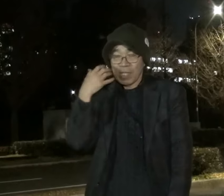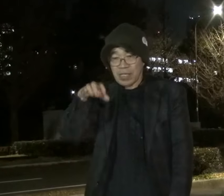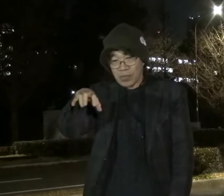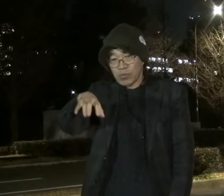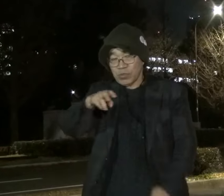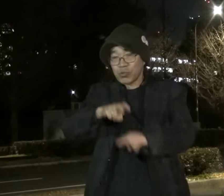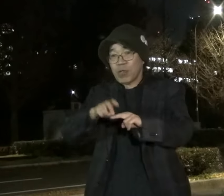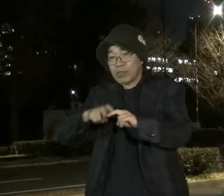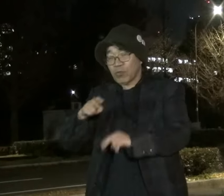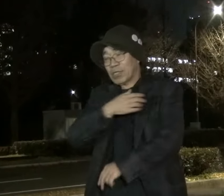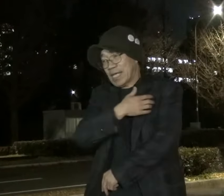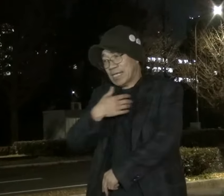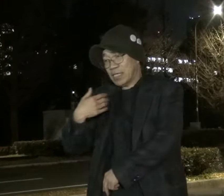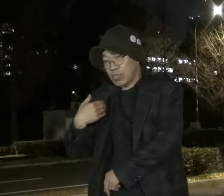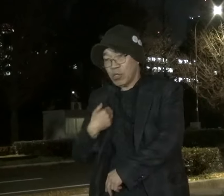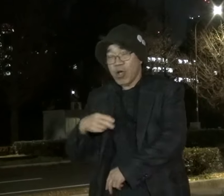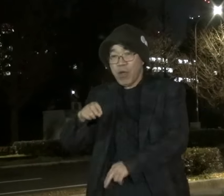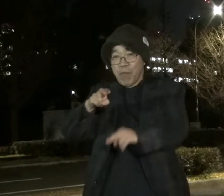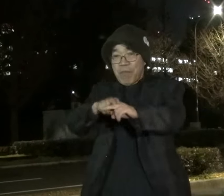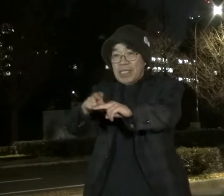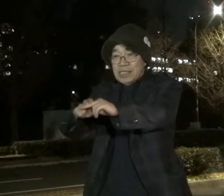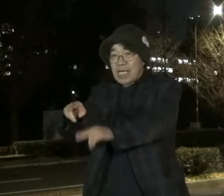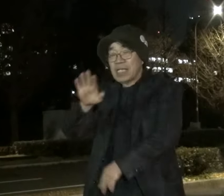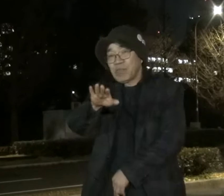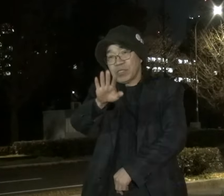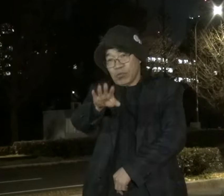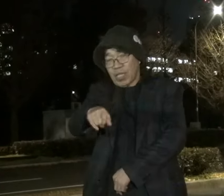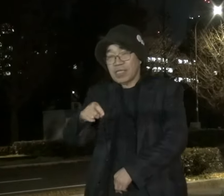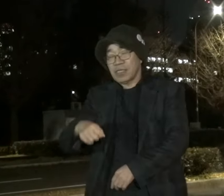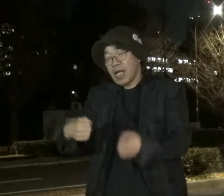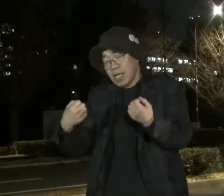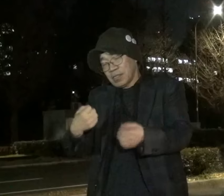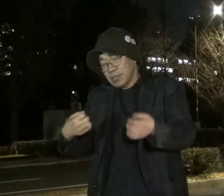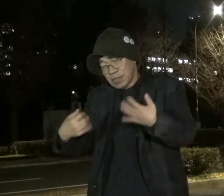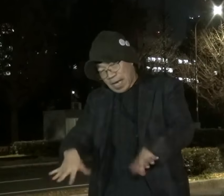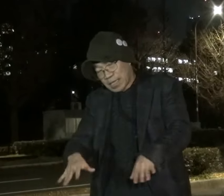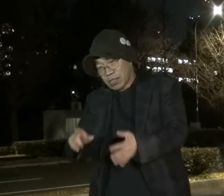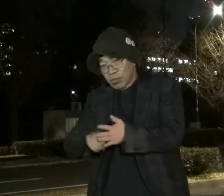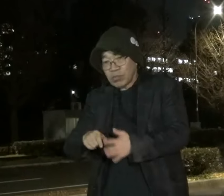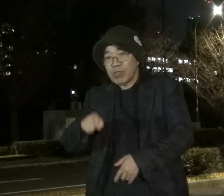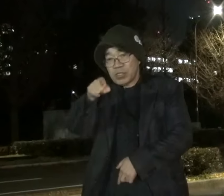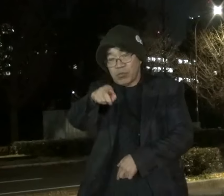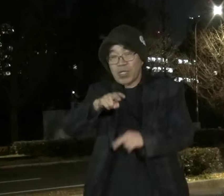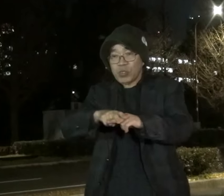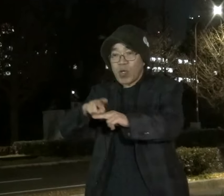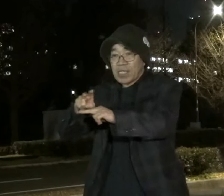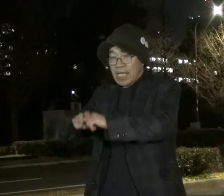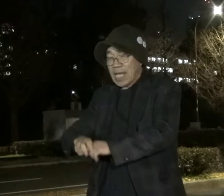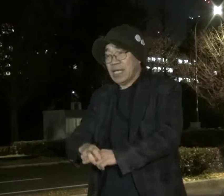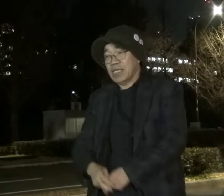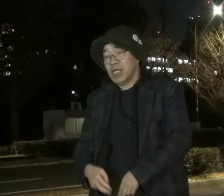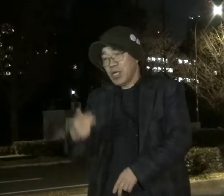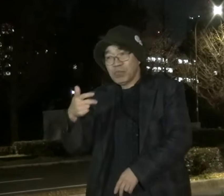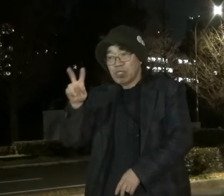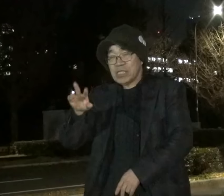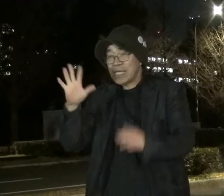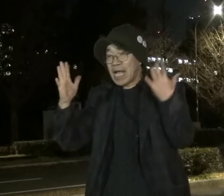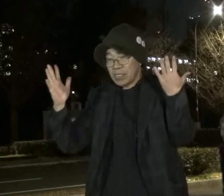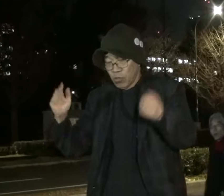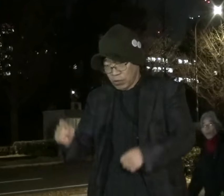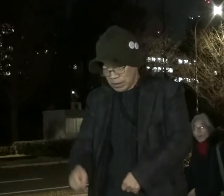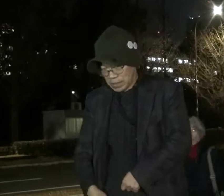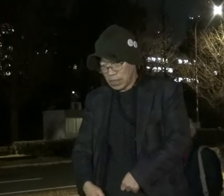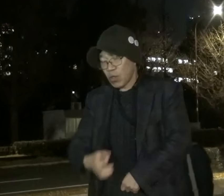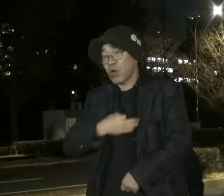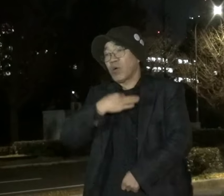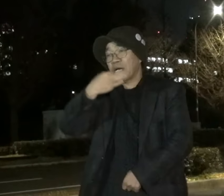チ用意してますので、若い方でも疲れたなっていう方は座って無理なく声を